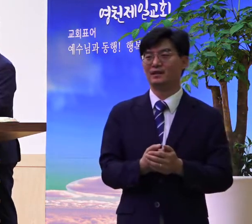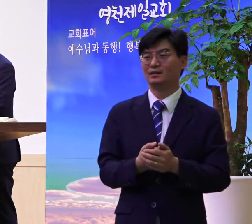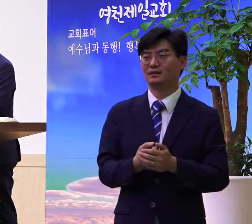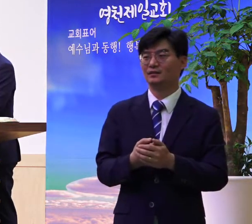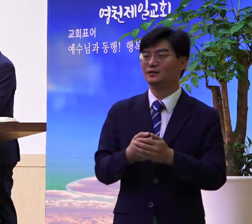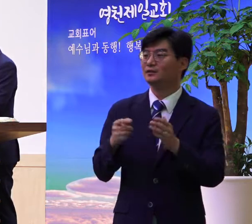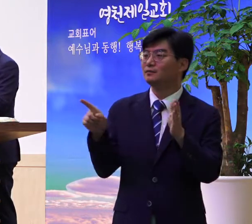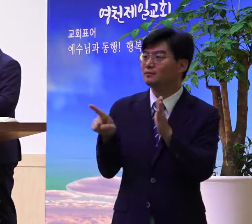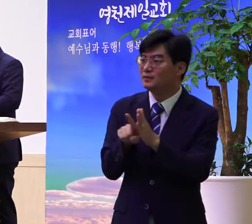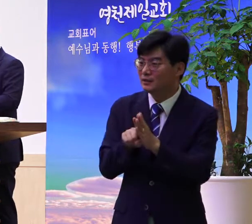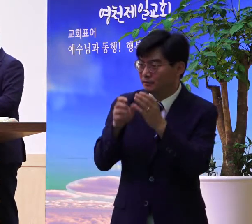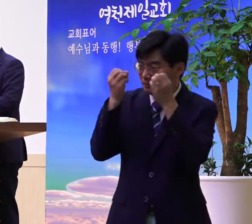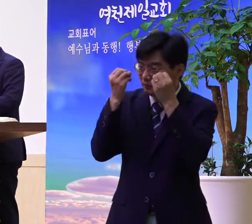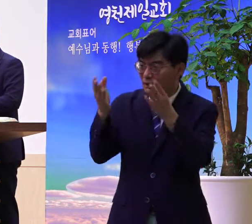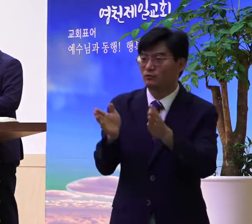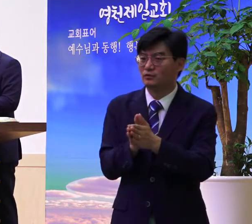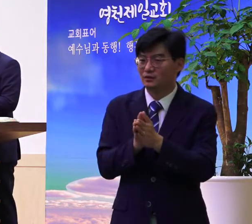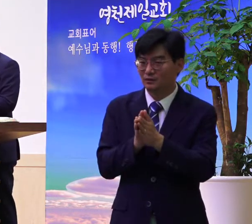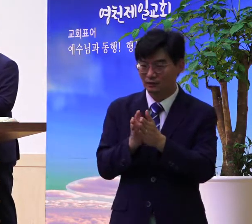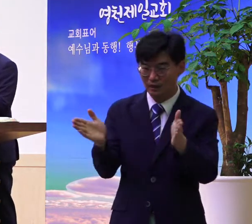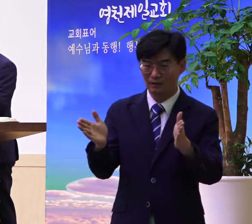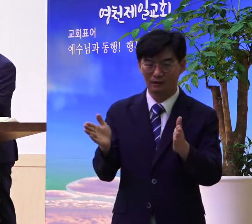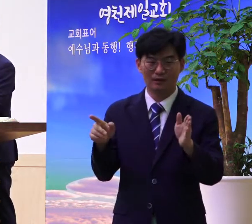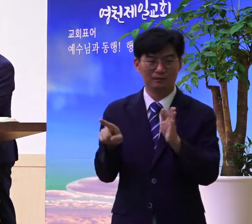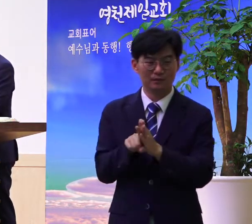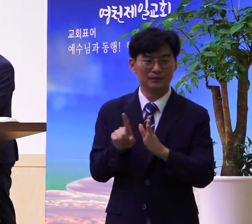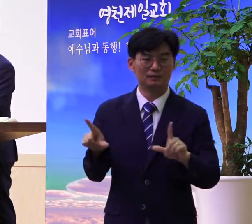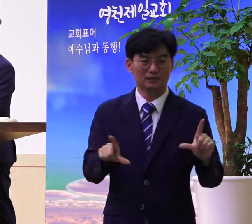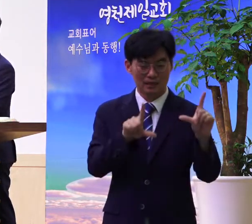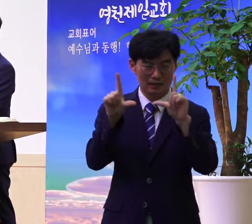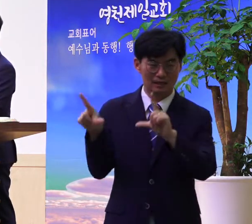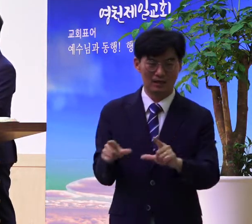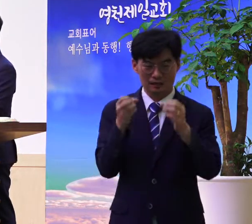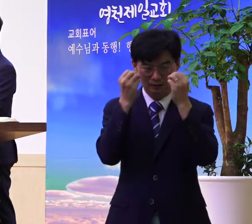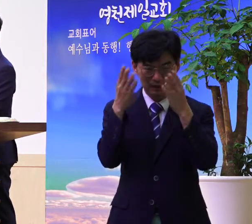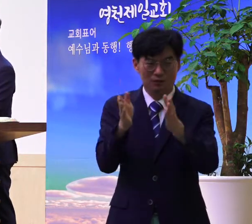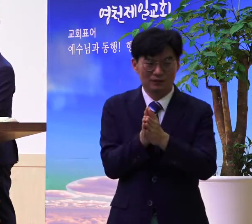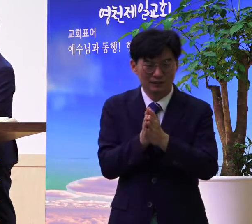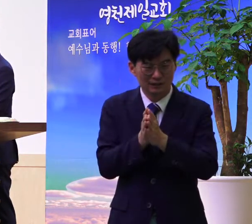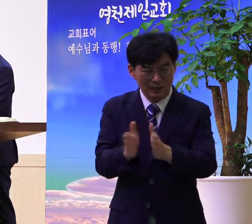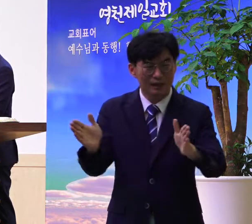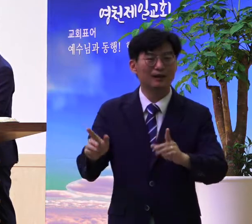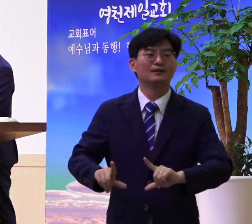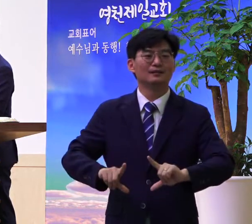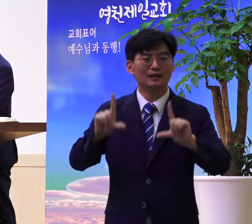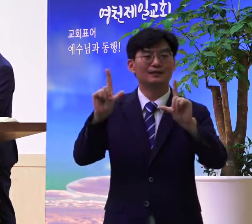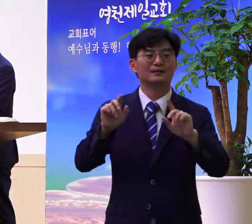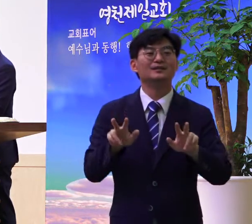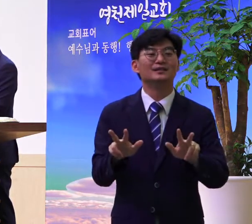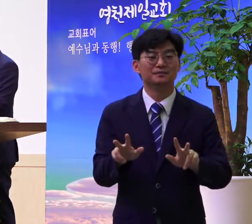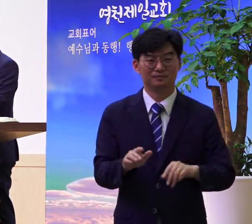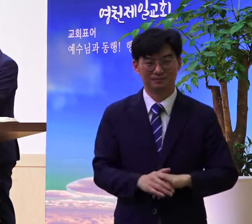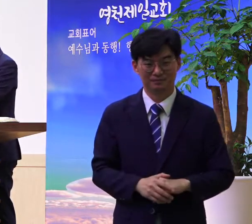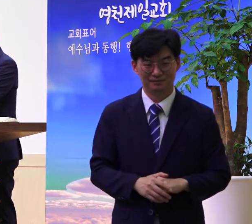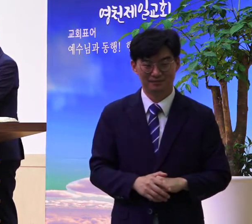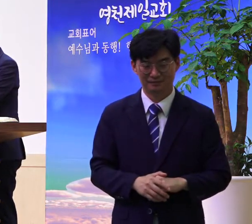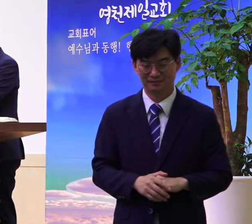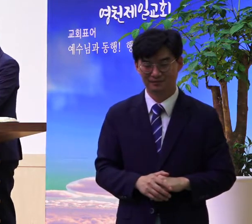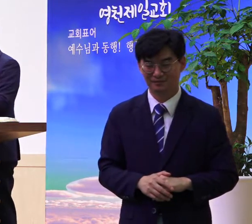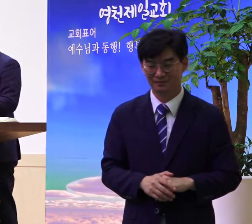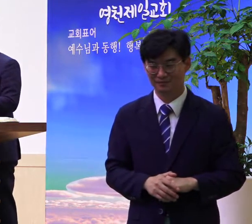여기 모이신 우리 모두는 다 신앙의 여정을 출발해서 최종 종착지를 향해서 가고 있는